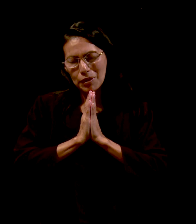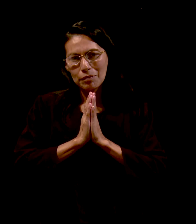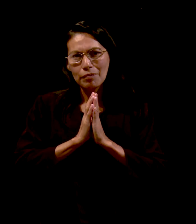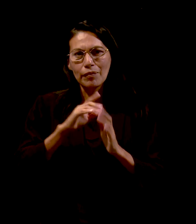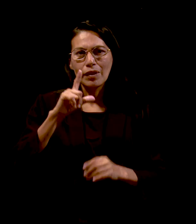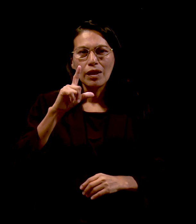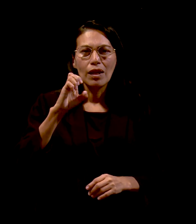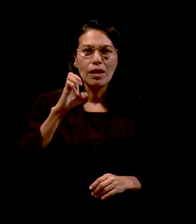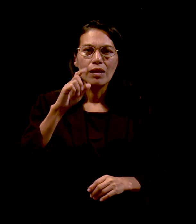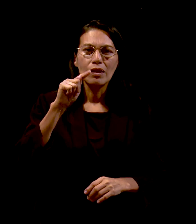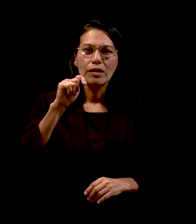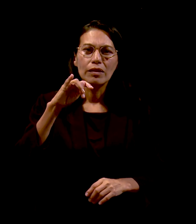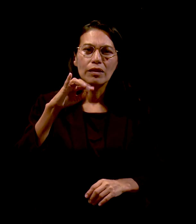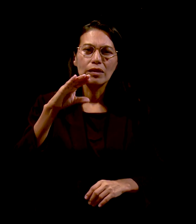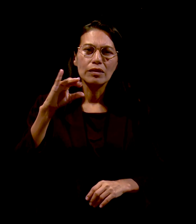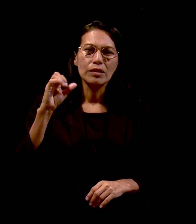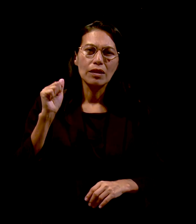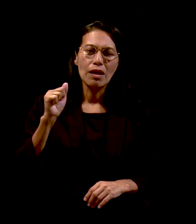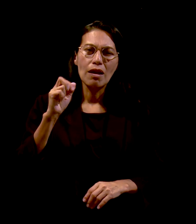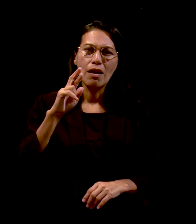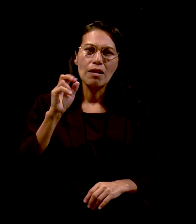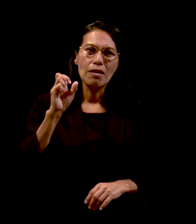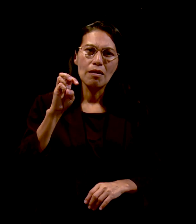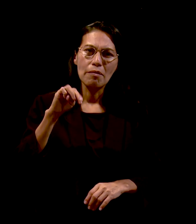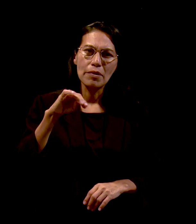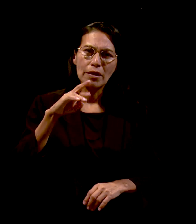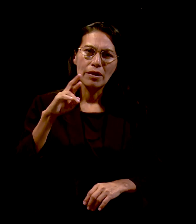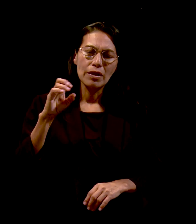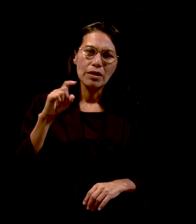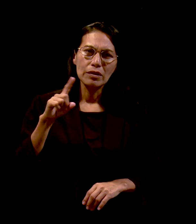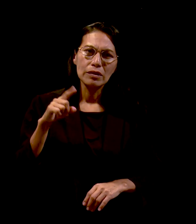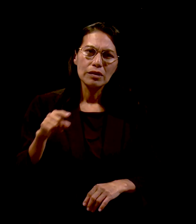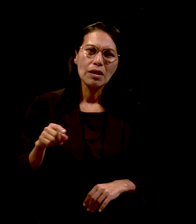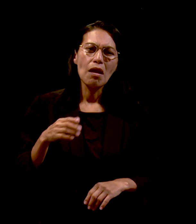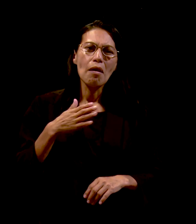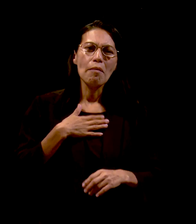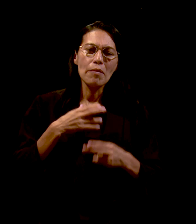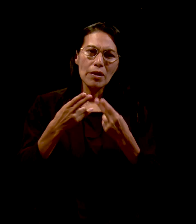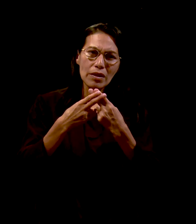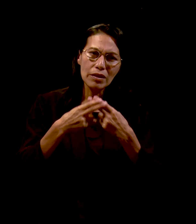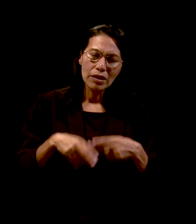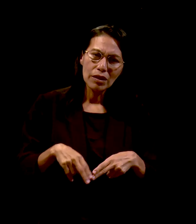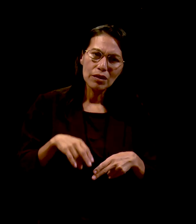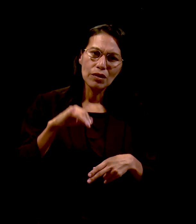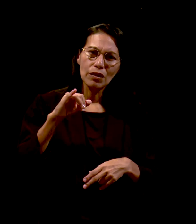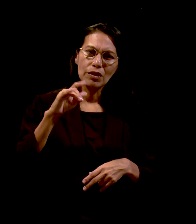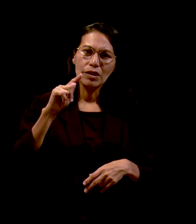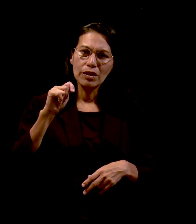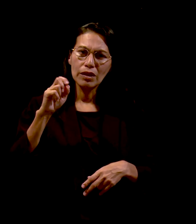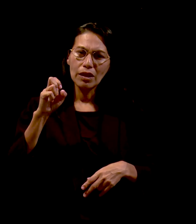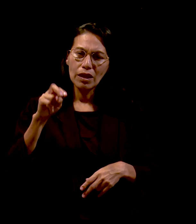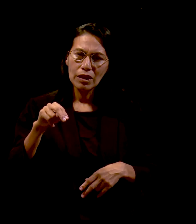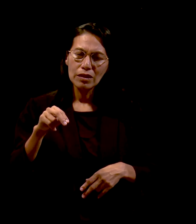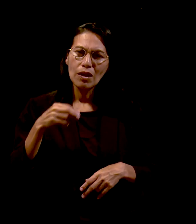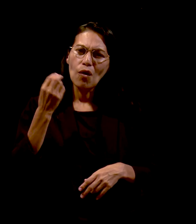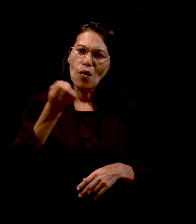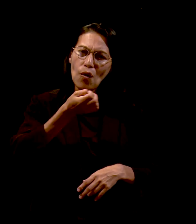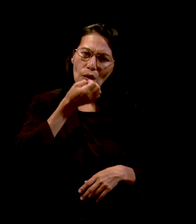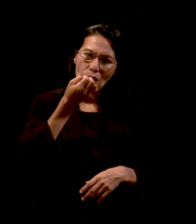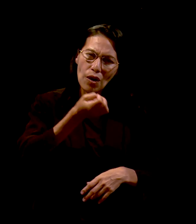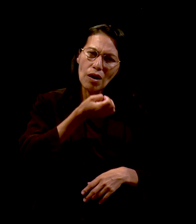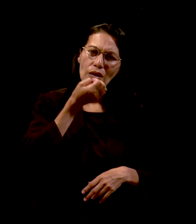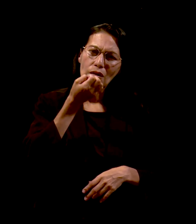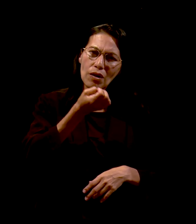leticia ramírez pongo en oración a mi nieto y tan daniel olvera martínez estamos